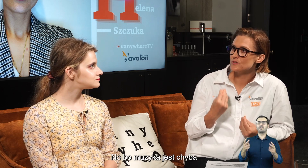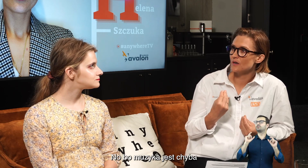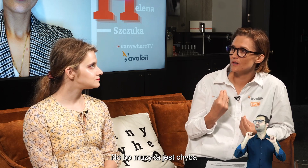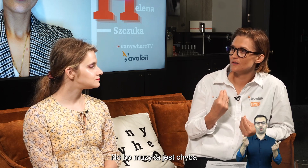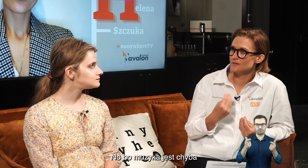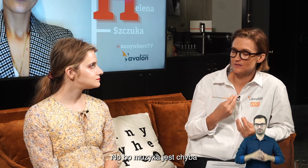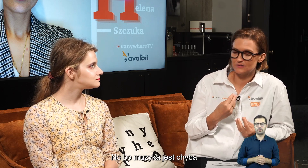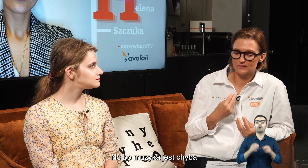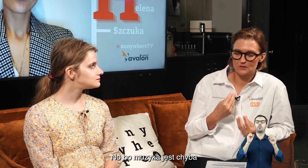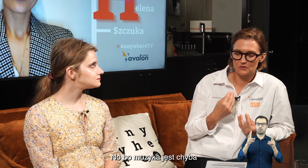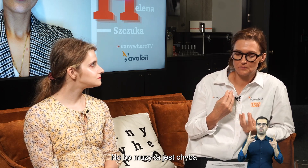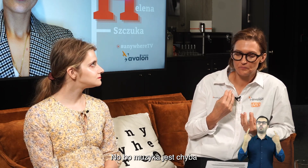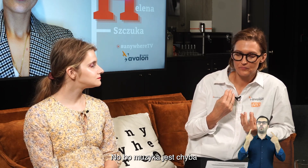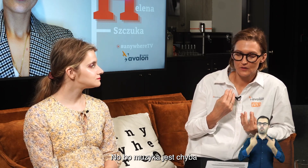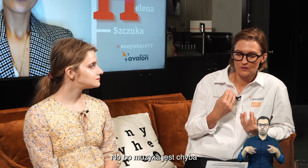bo muzyka jest